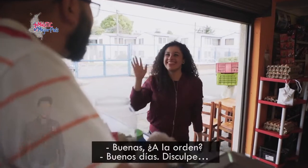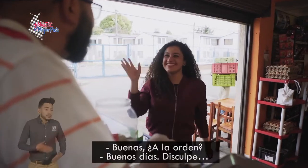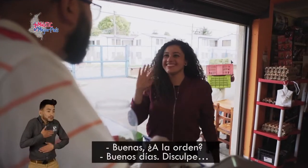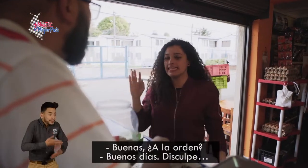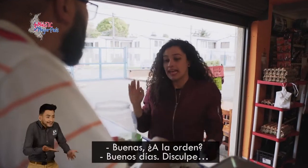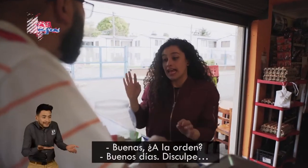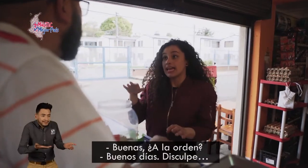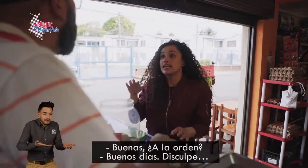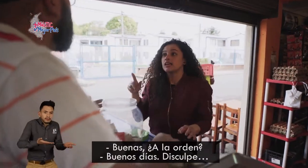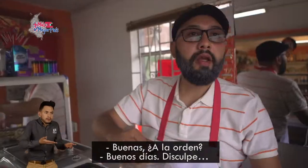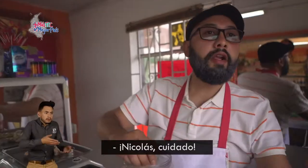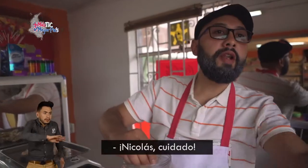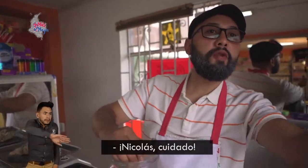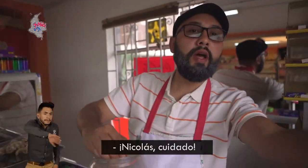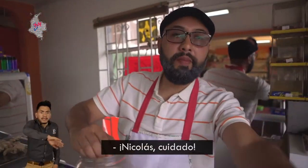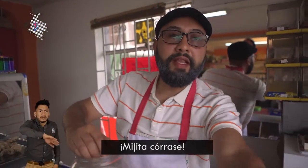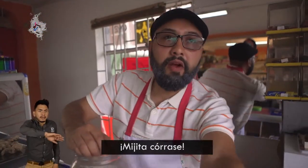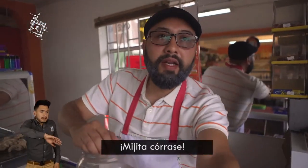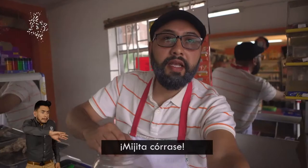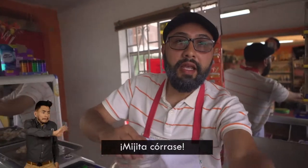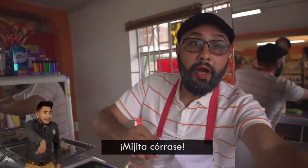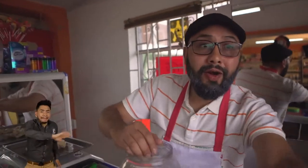personas sordas. Buenas a la orden. Nicolás, cuidado.